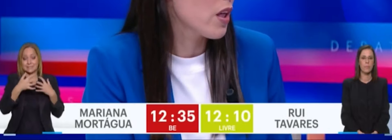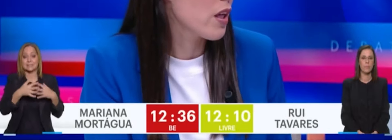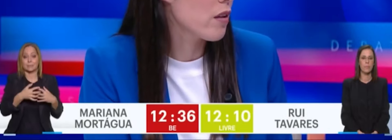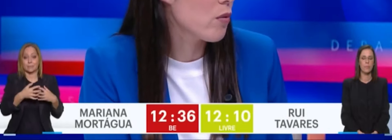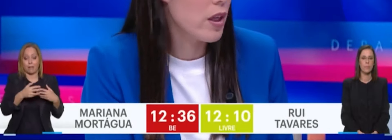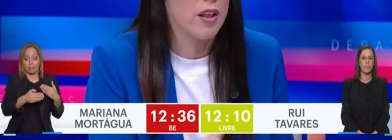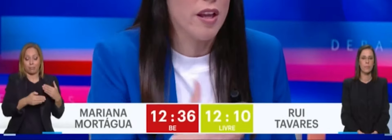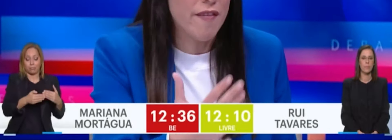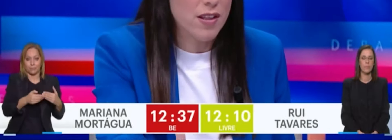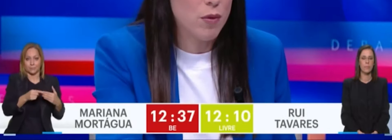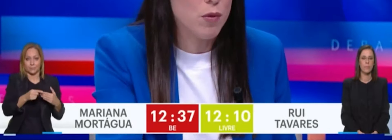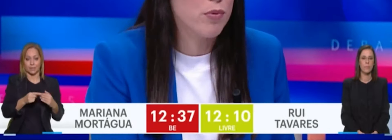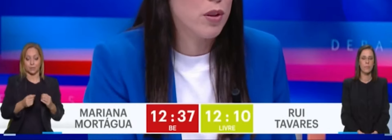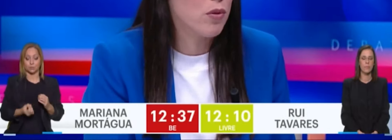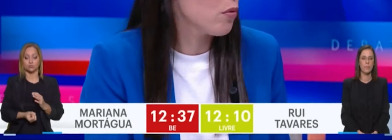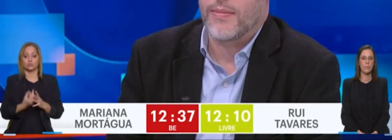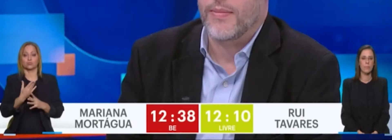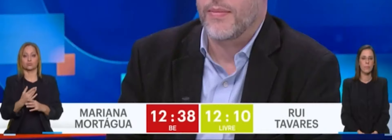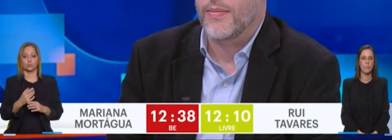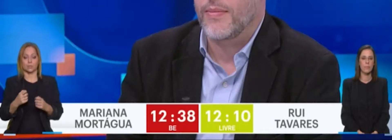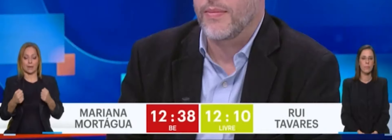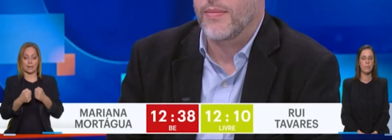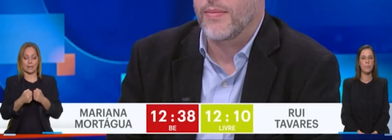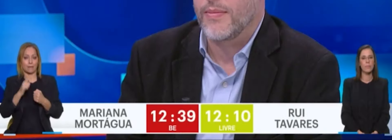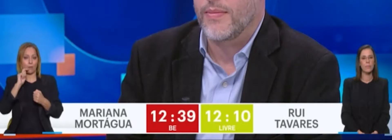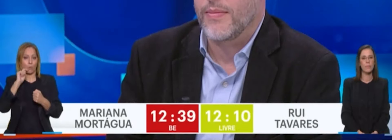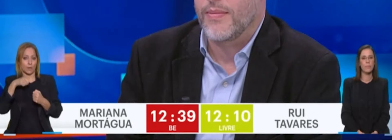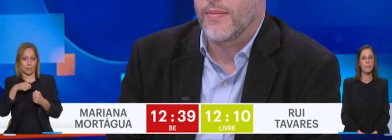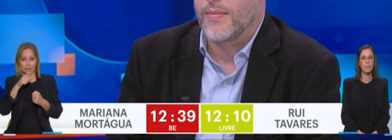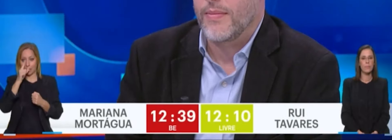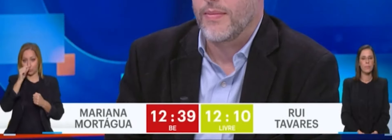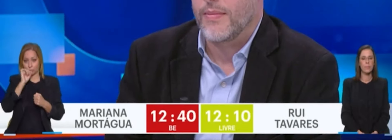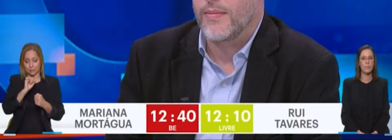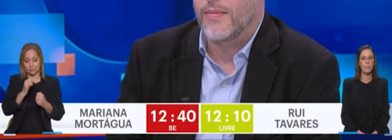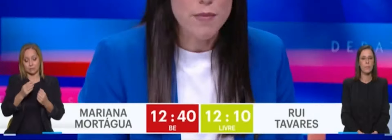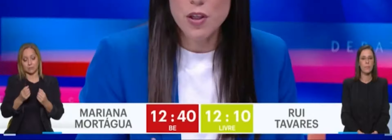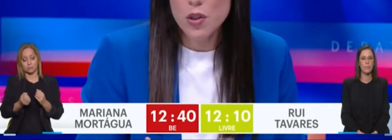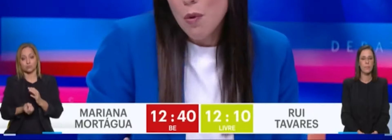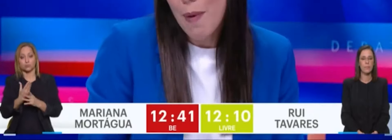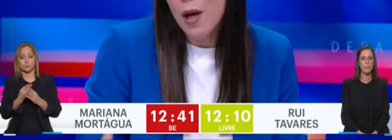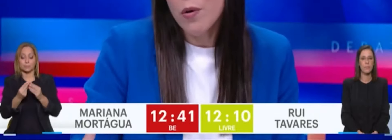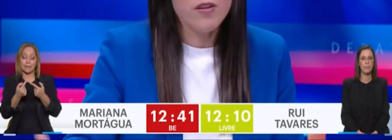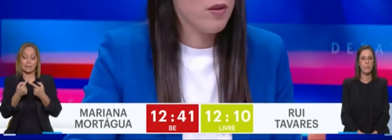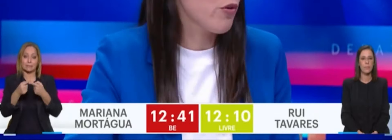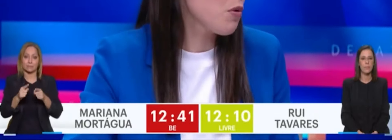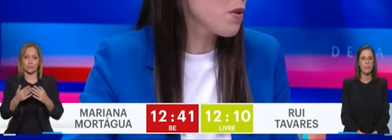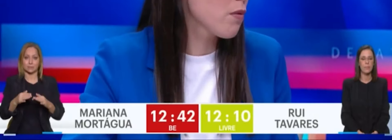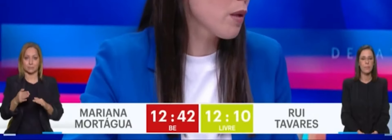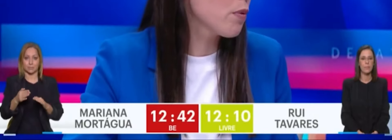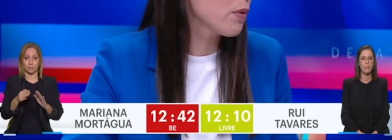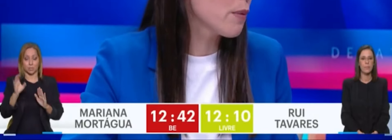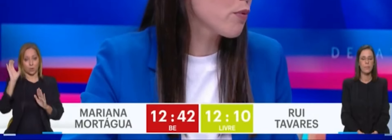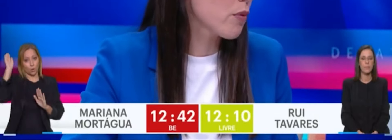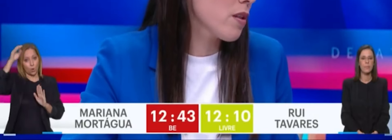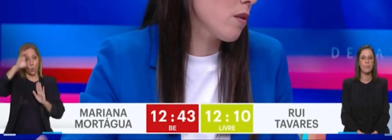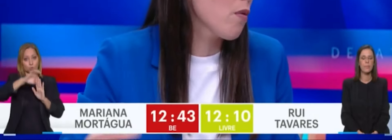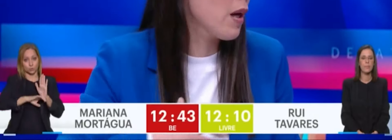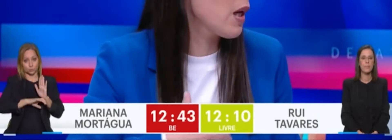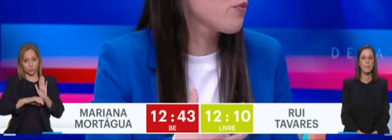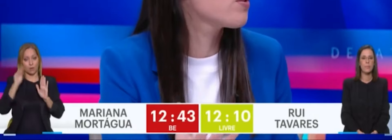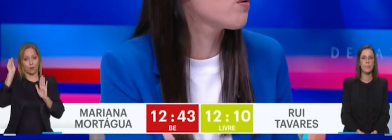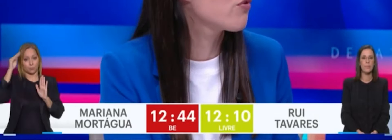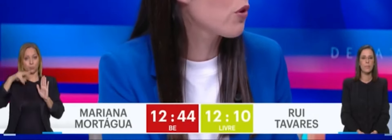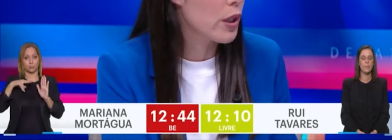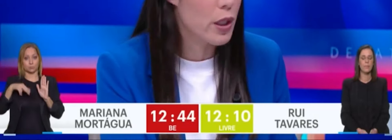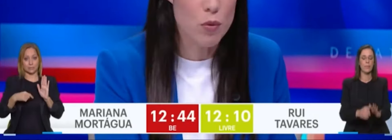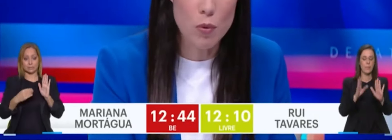depois da guerra de Ucrânia e da invasão de Putin com h de uma outra forma mas isso não apaga o que diz a Constituição da República portuguesa não apaga